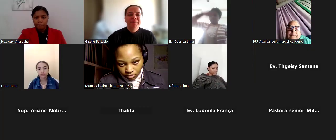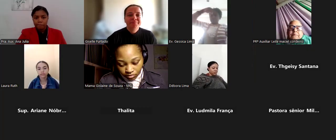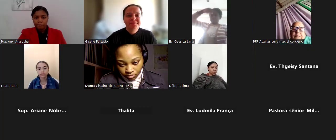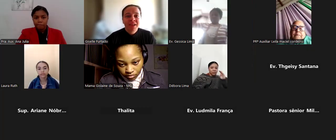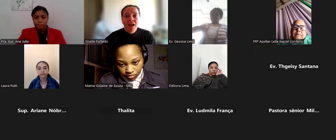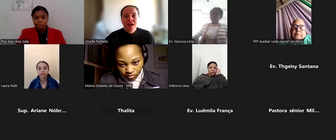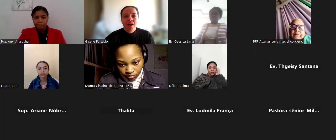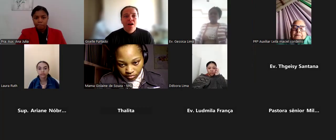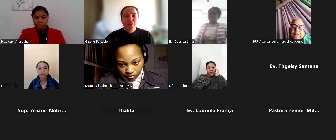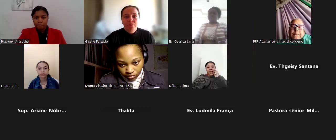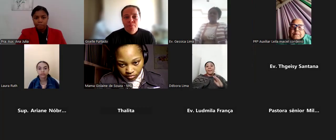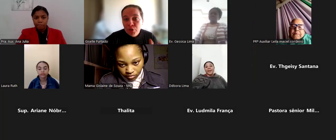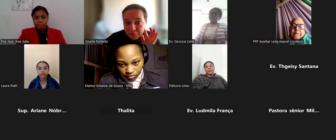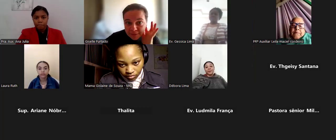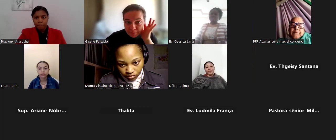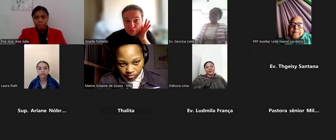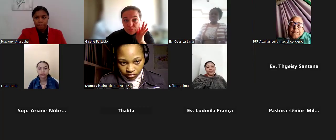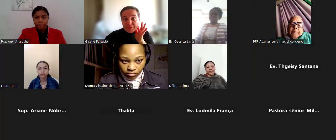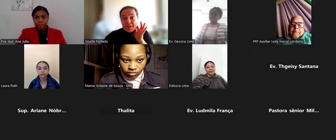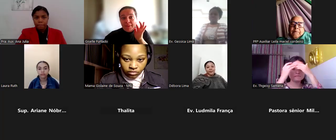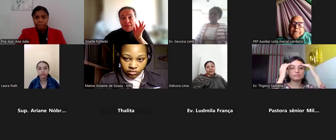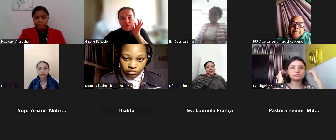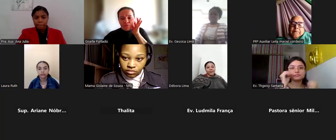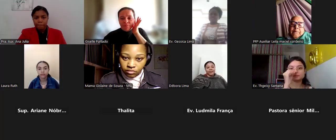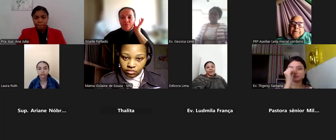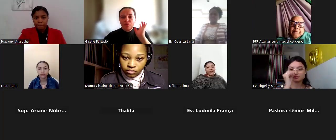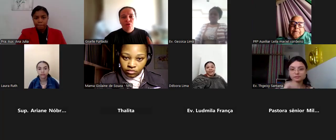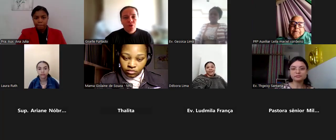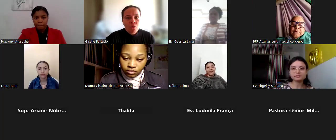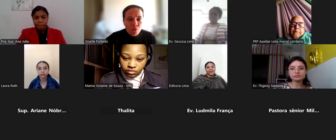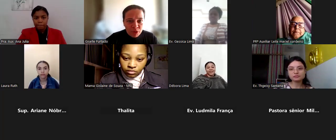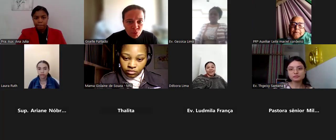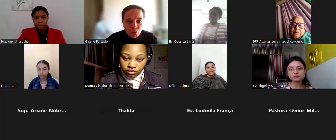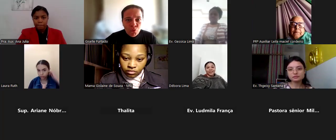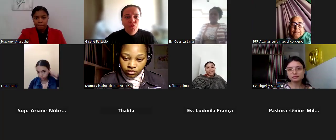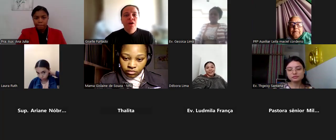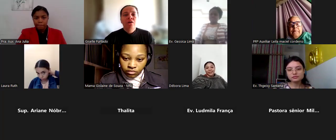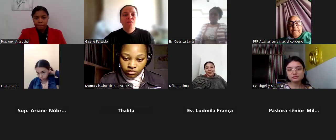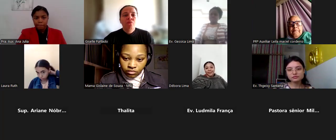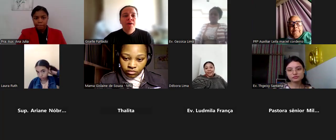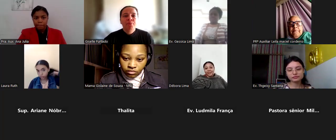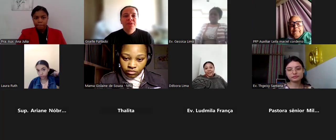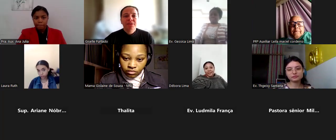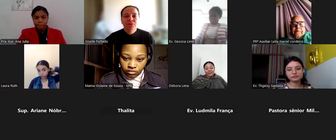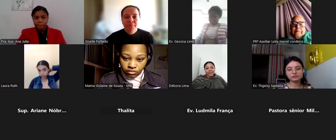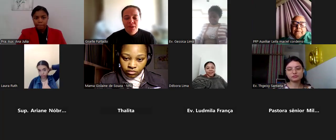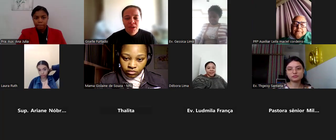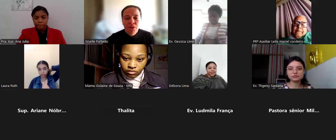Amém? Podem fazer perguntas, tá, amados? Alguma dúvida, alguma posição da mão